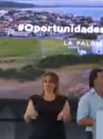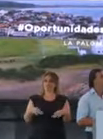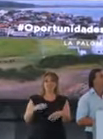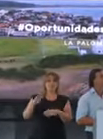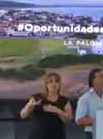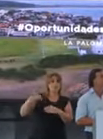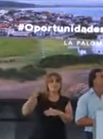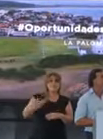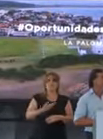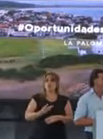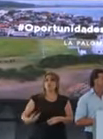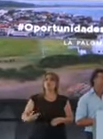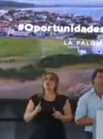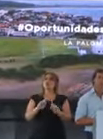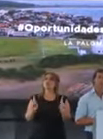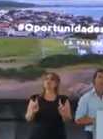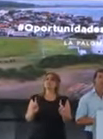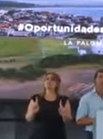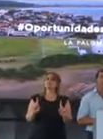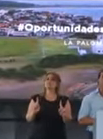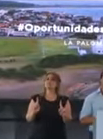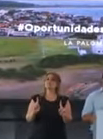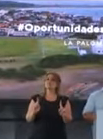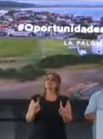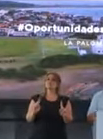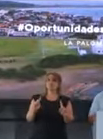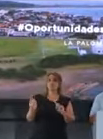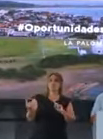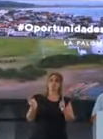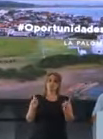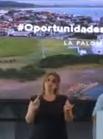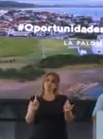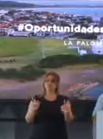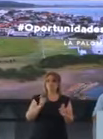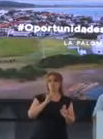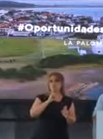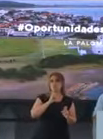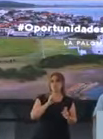El próximo gobierno ya no será de los dos partidos fundacionales.